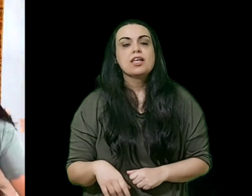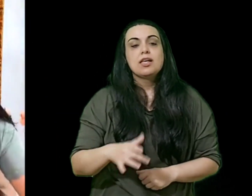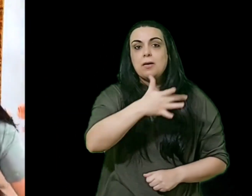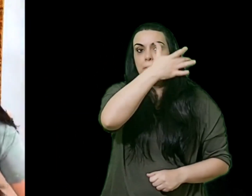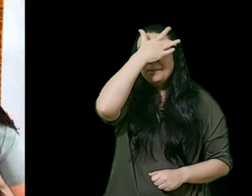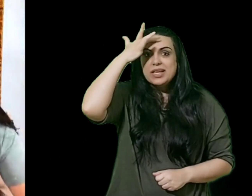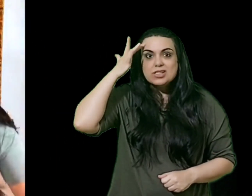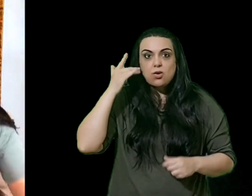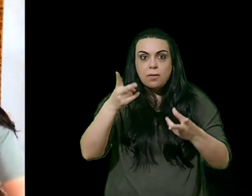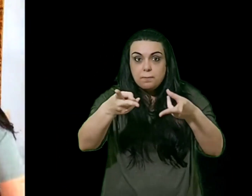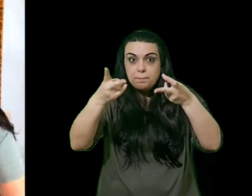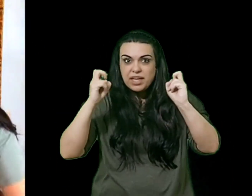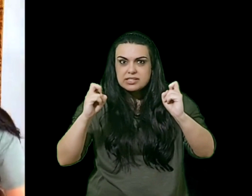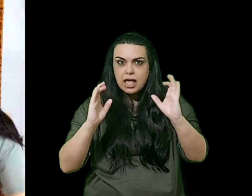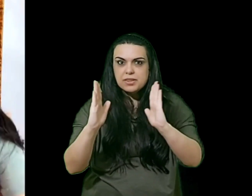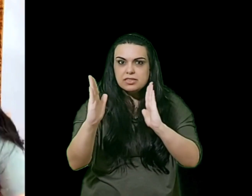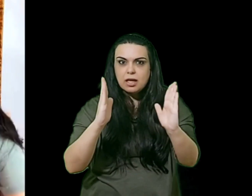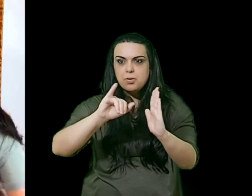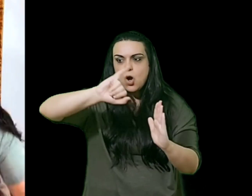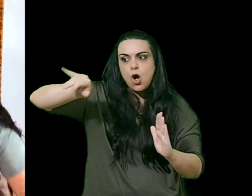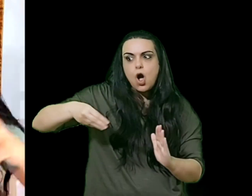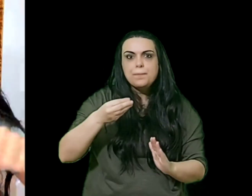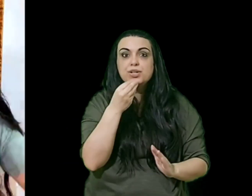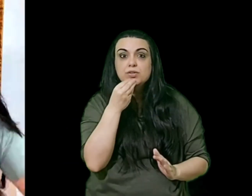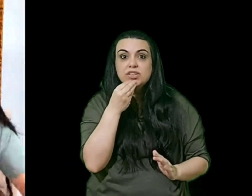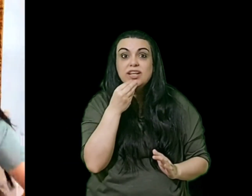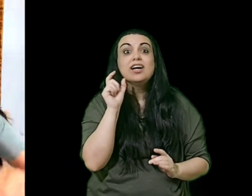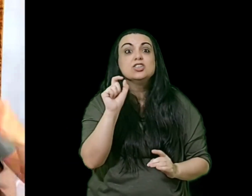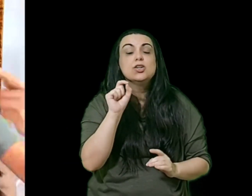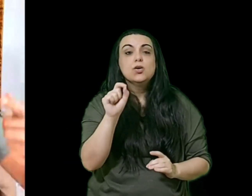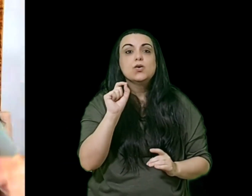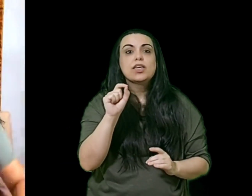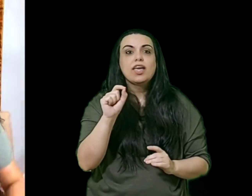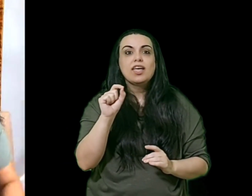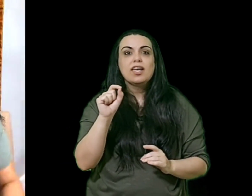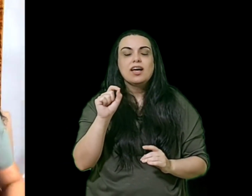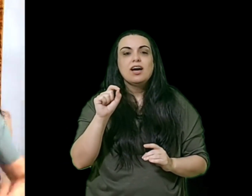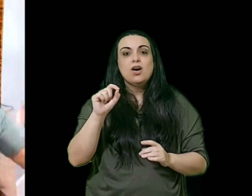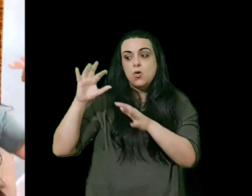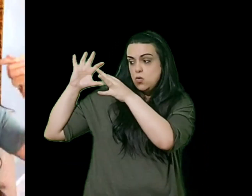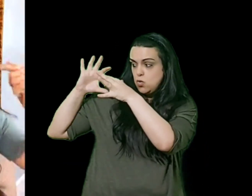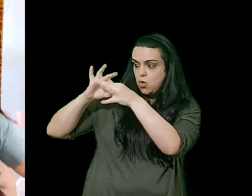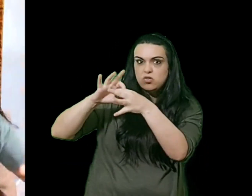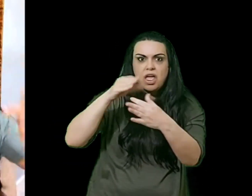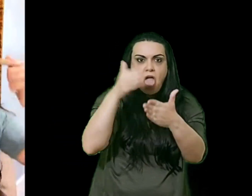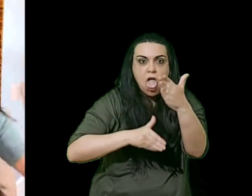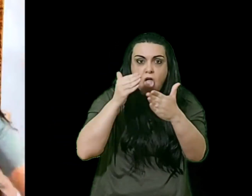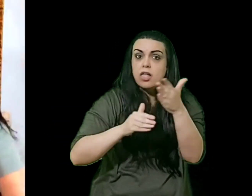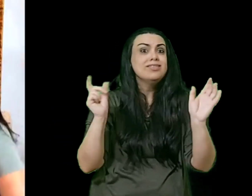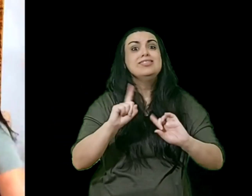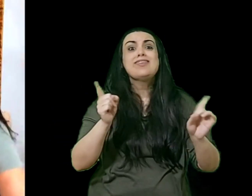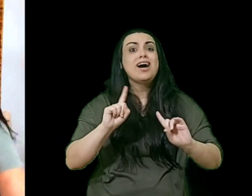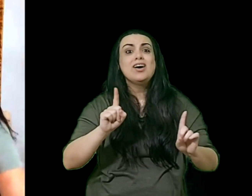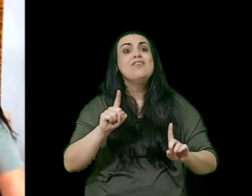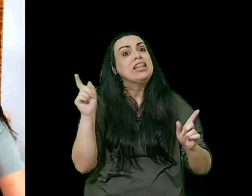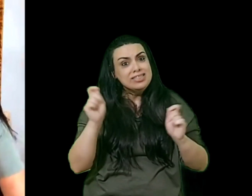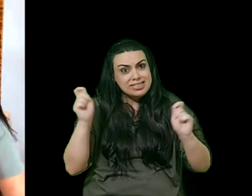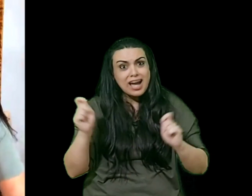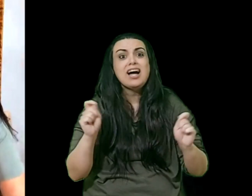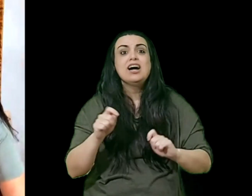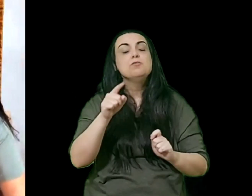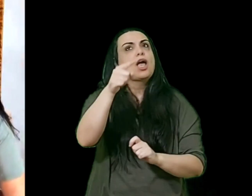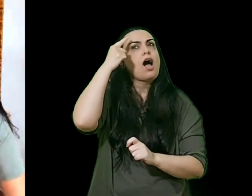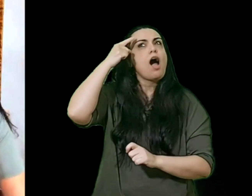da oportunidade, a circunstância não te limita, ela te favorece, porque ela te faz lembrar por que você tem que aproveitar